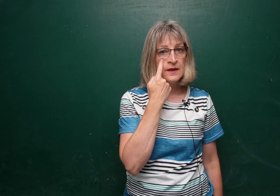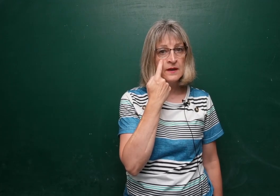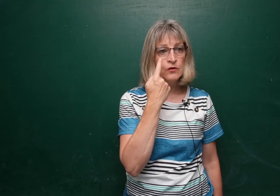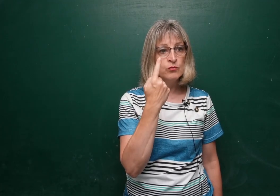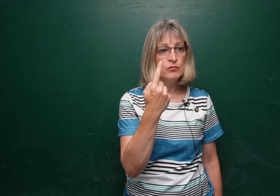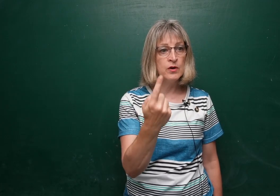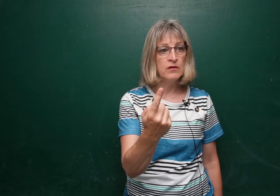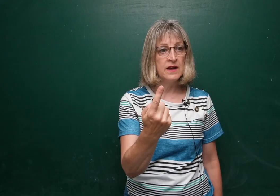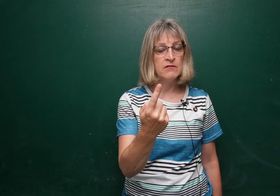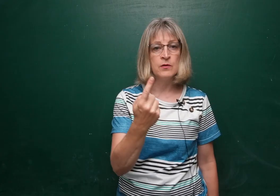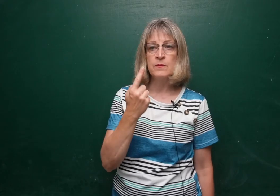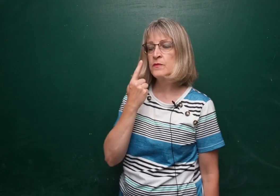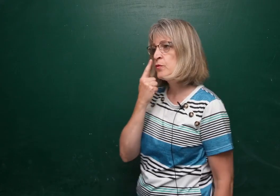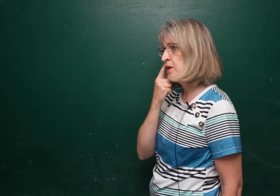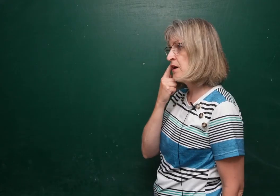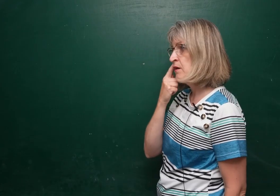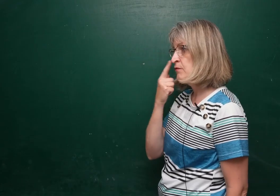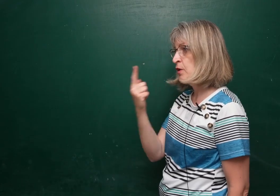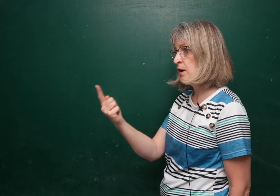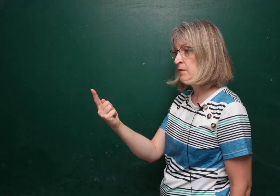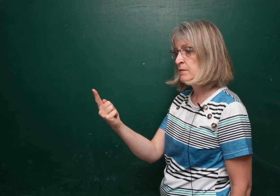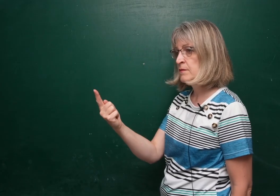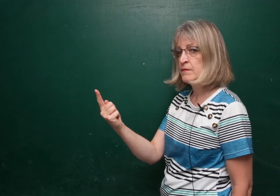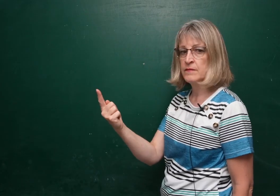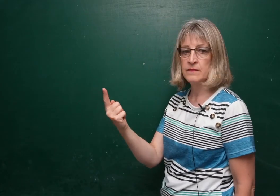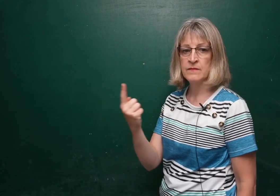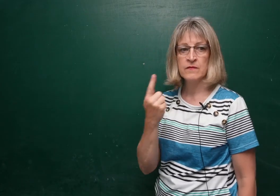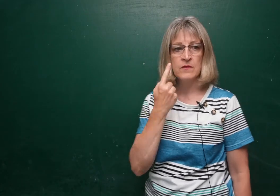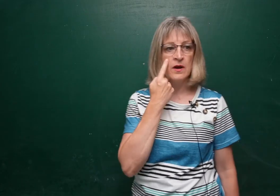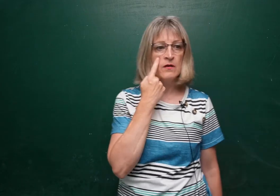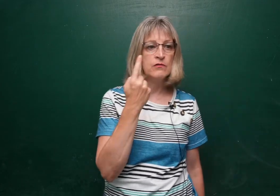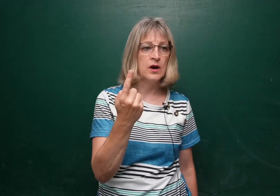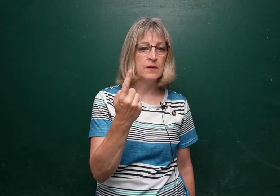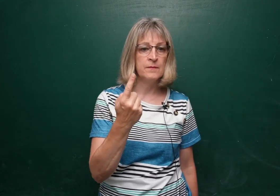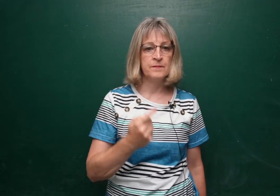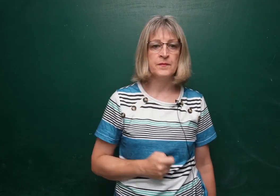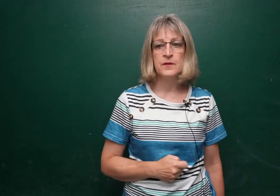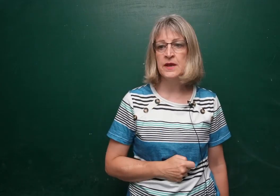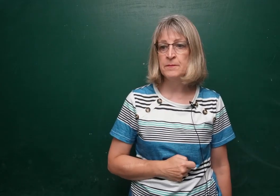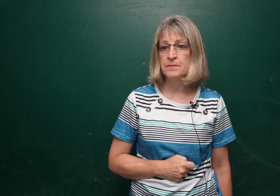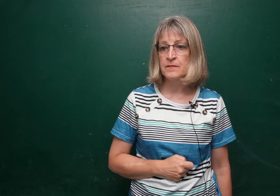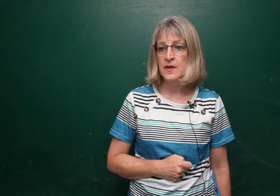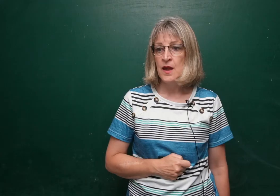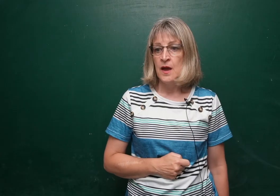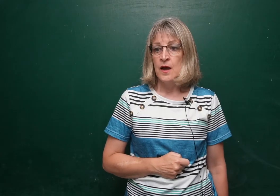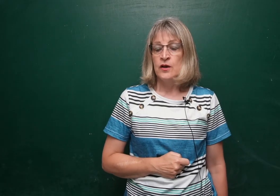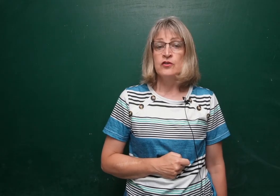le mouvement vers l'avant. Donc on a voir. Voilà, voir. Ok?